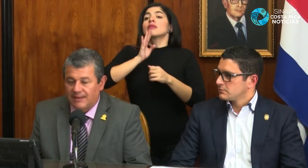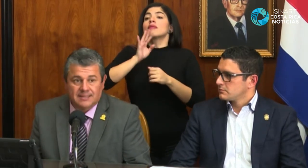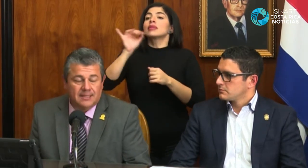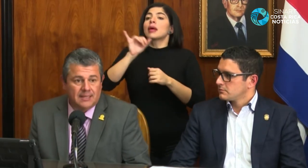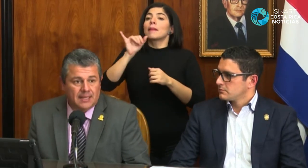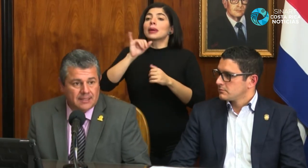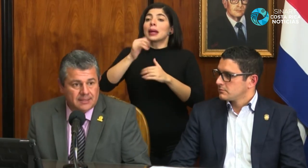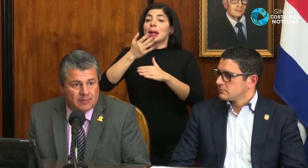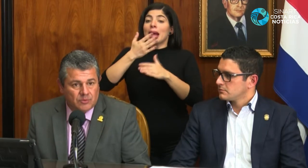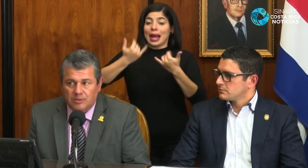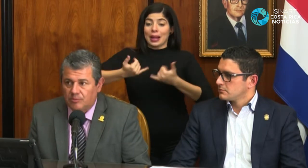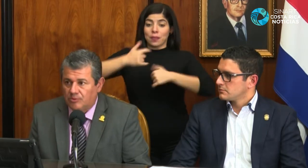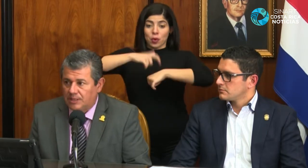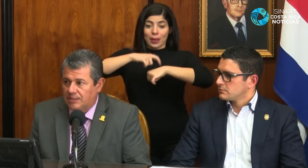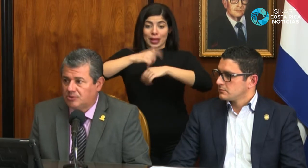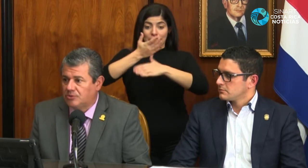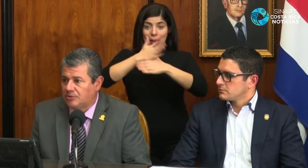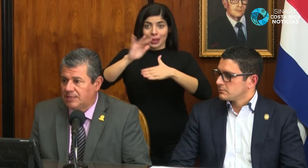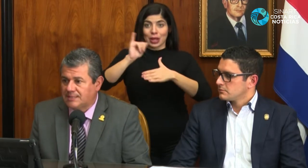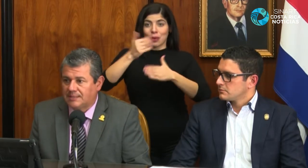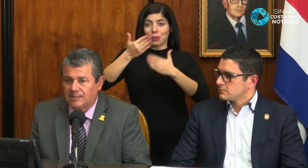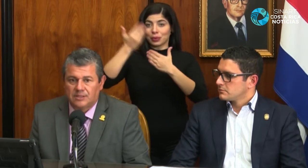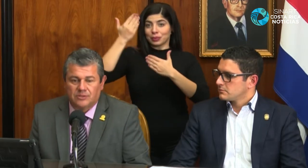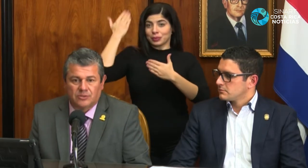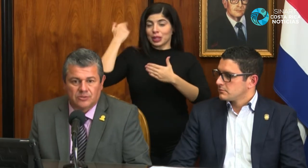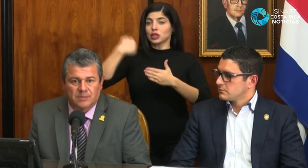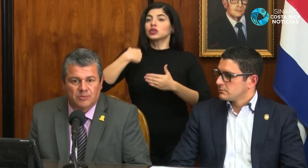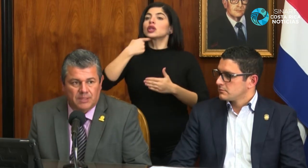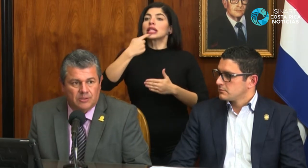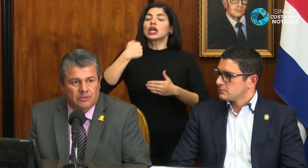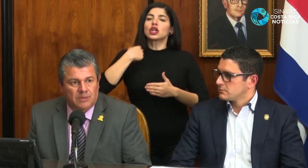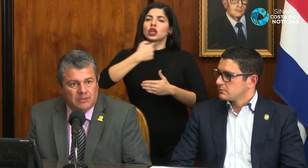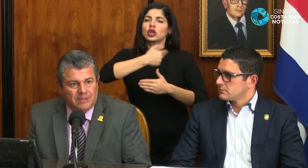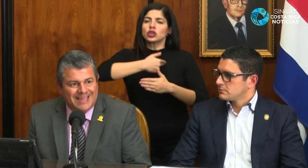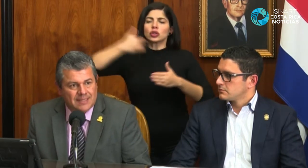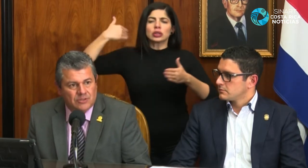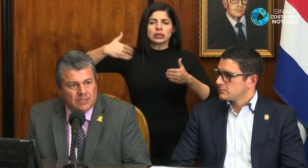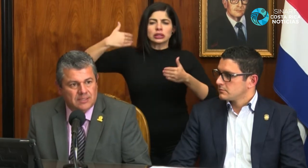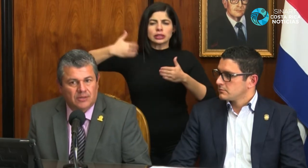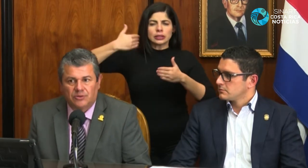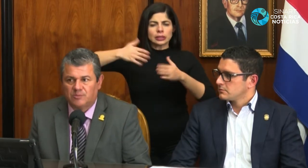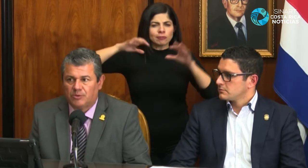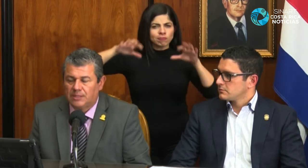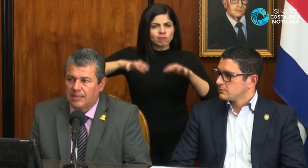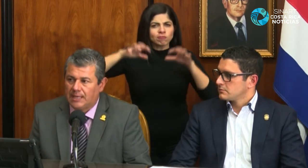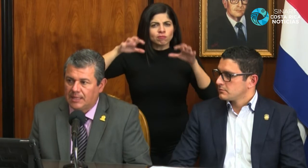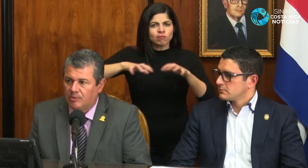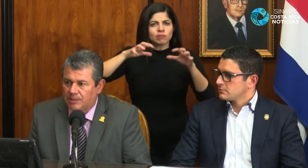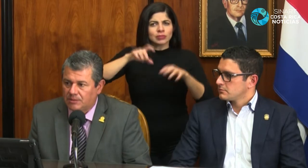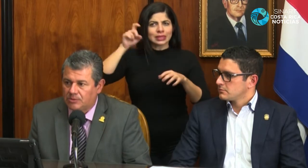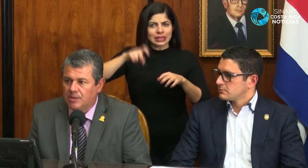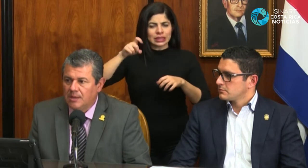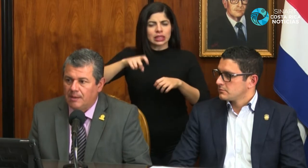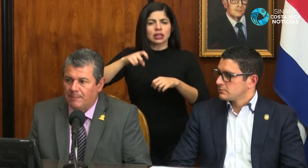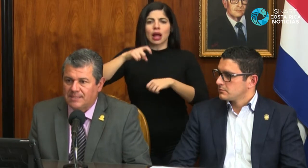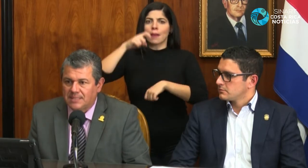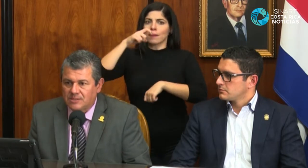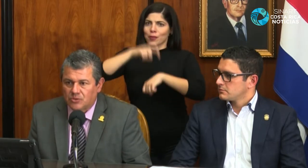la fase en la que estamos, y como he dicho los días anteriores, nosotros hemos venido tomando las acciones que corresponden en el